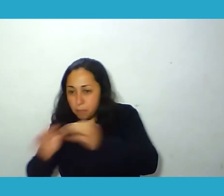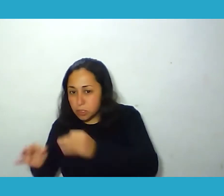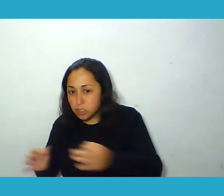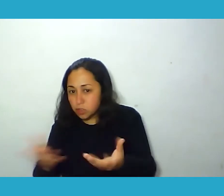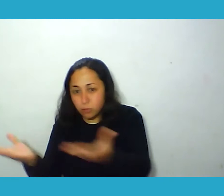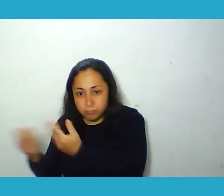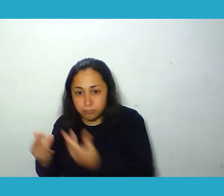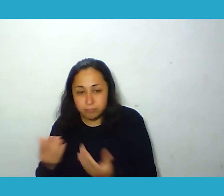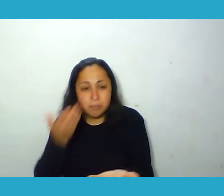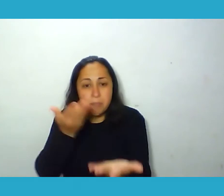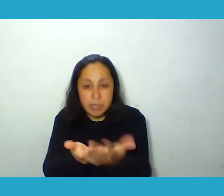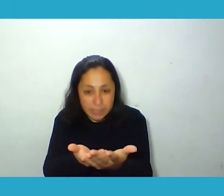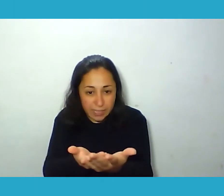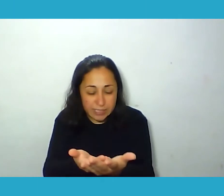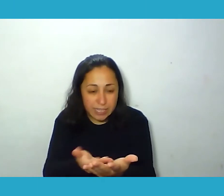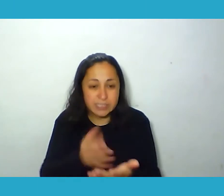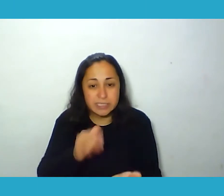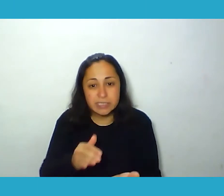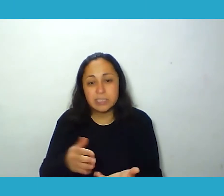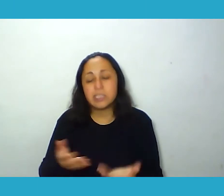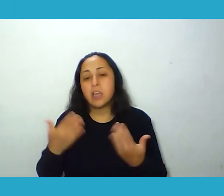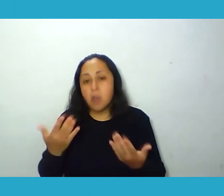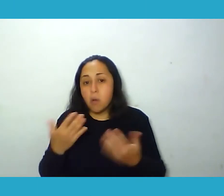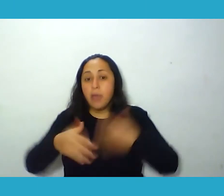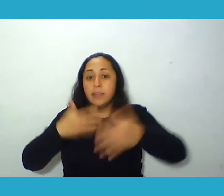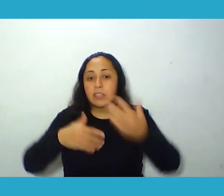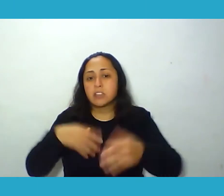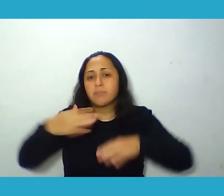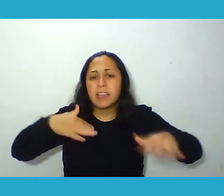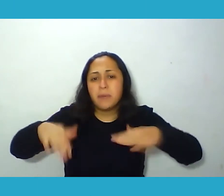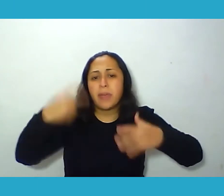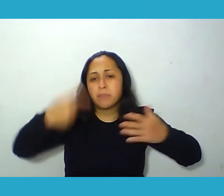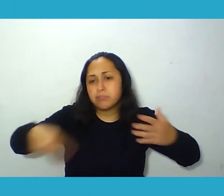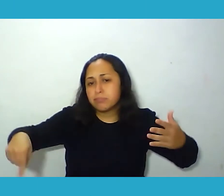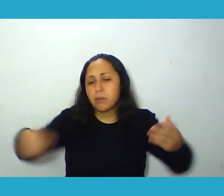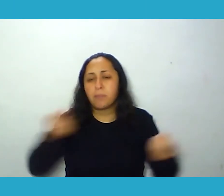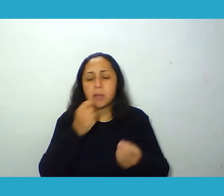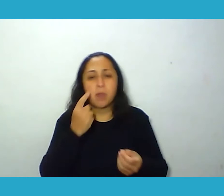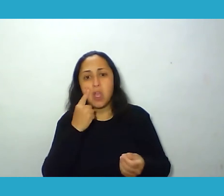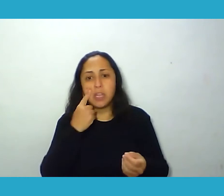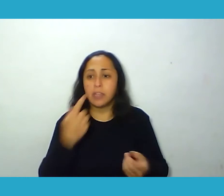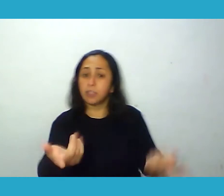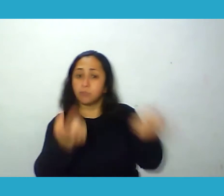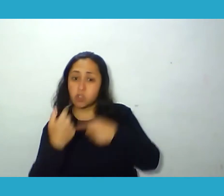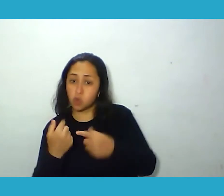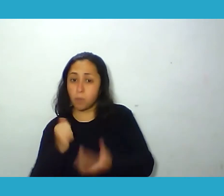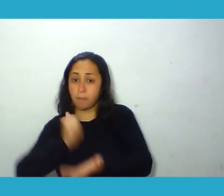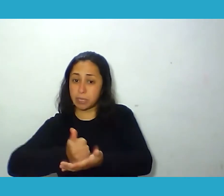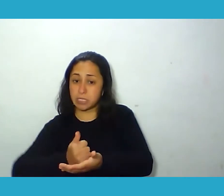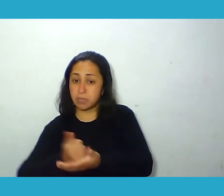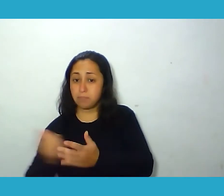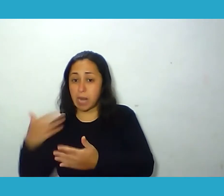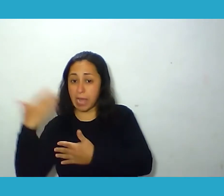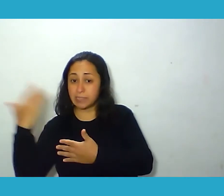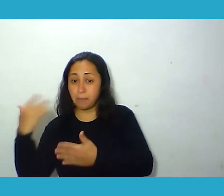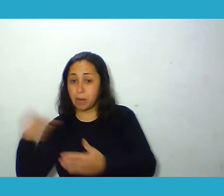o no internet. Que se puedan desarrollar diversas actividades, así como que los intendentes se sumen y participen de estas